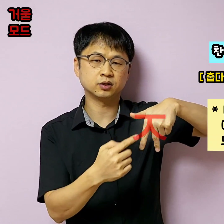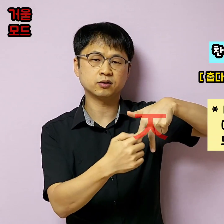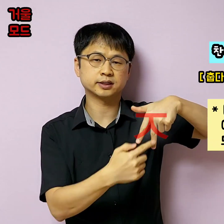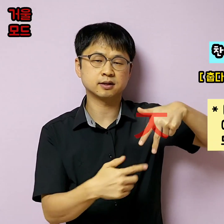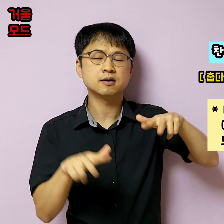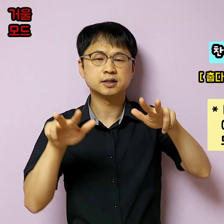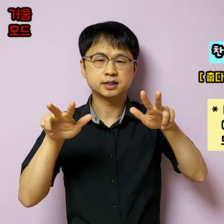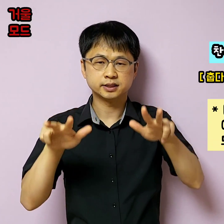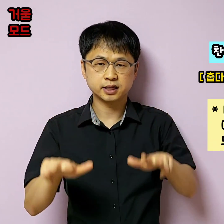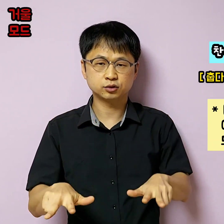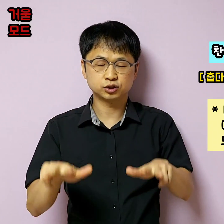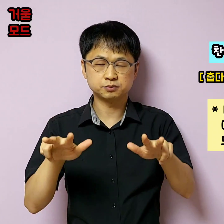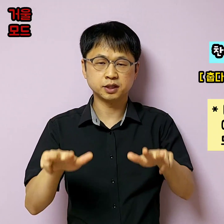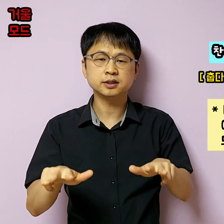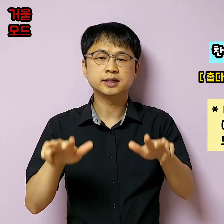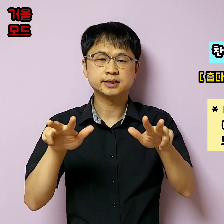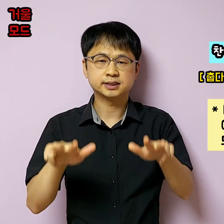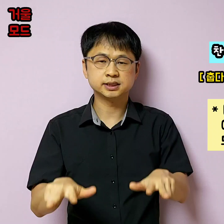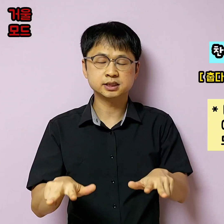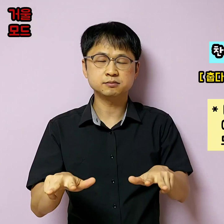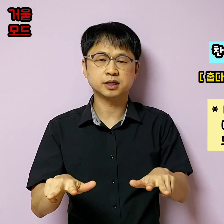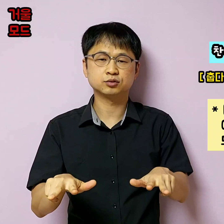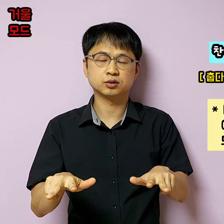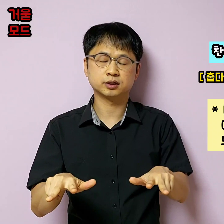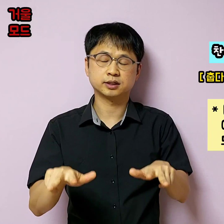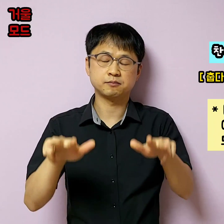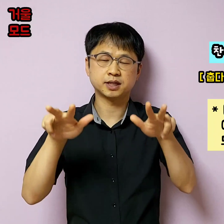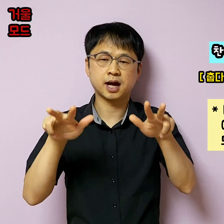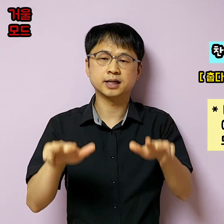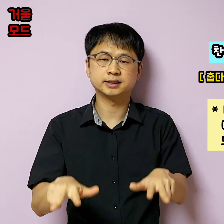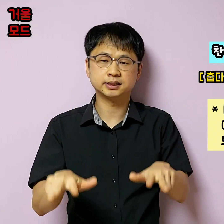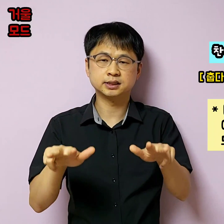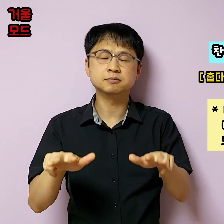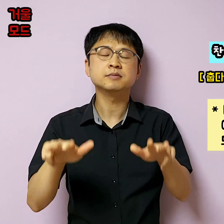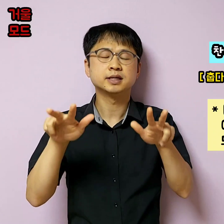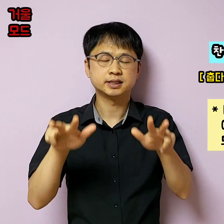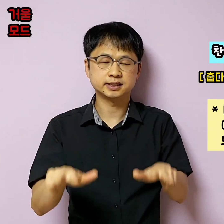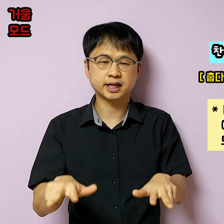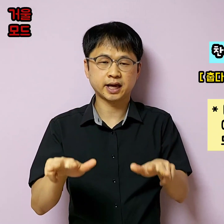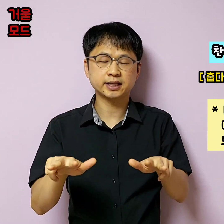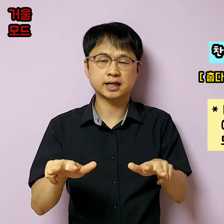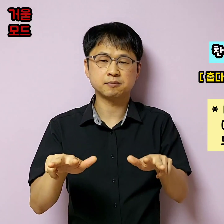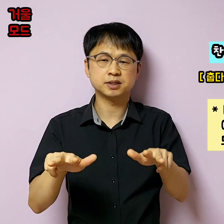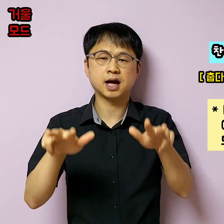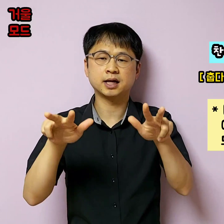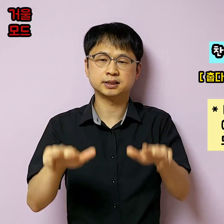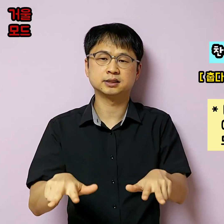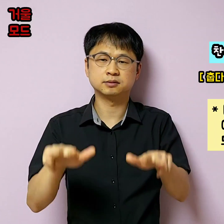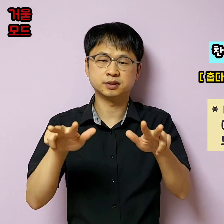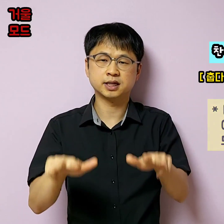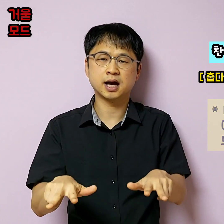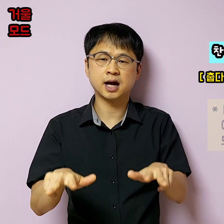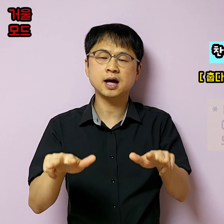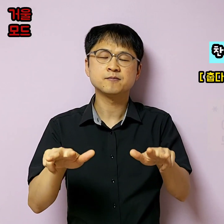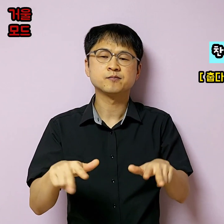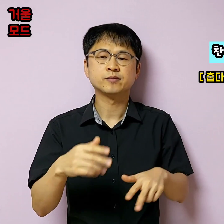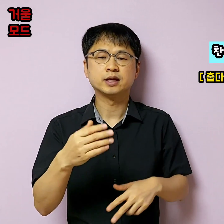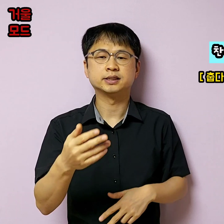지읒이거든요. 그래서 내려주시면 지금이란 수어가 됩니다. 지금 이제 다 됩니다. 지금 네가